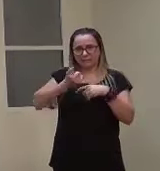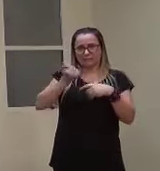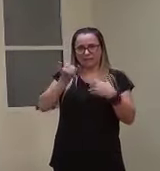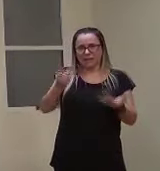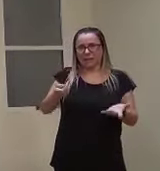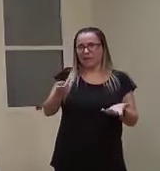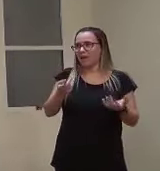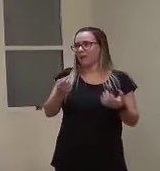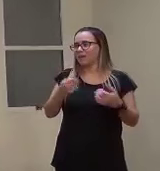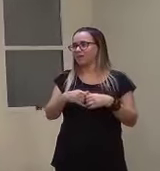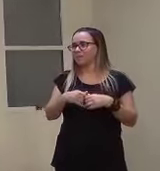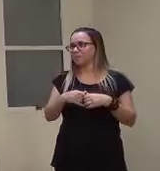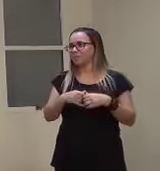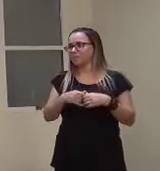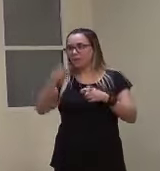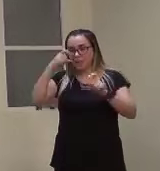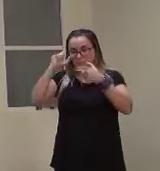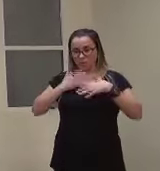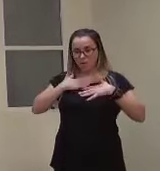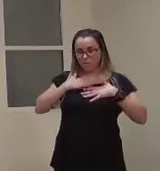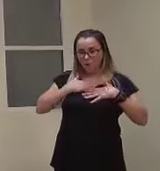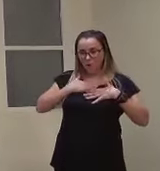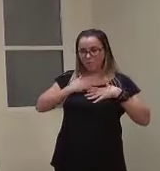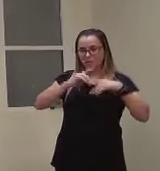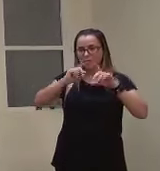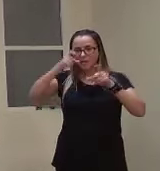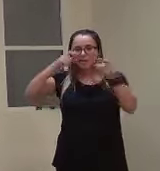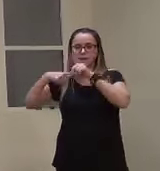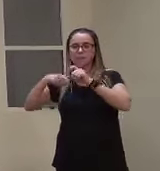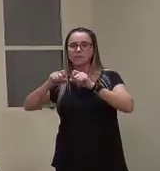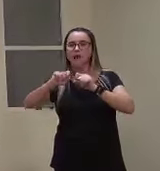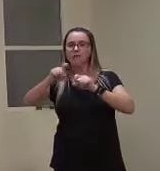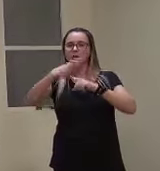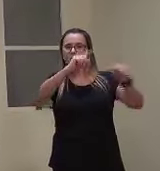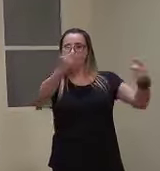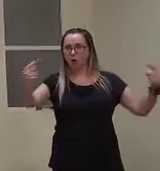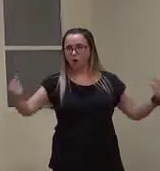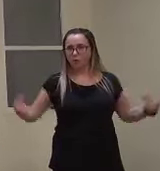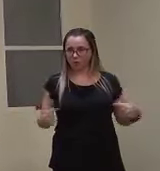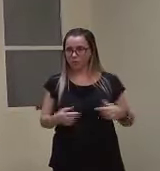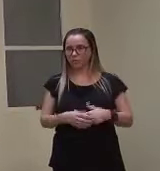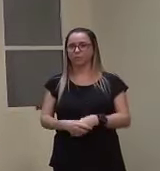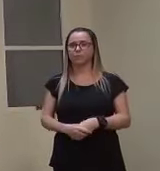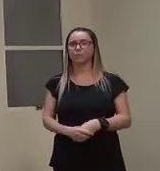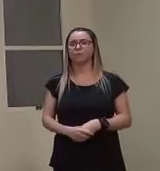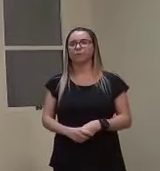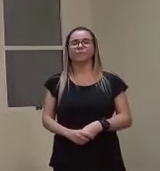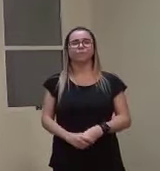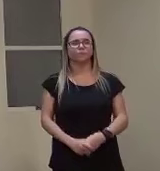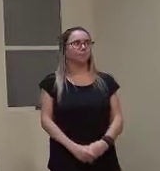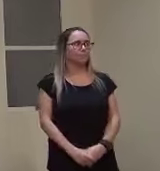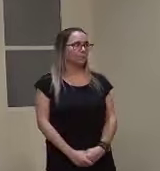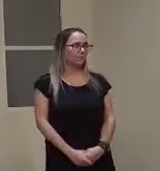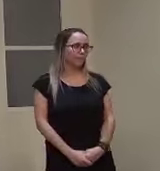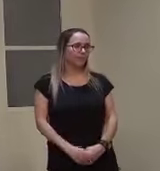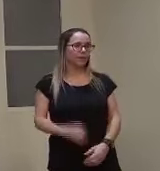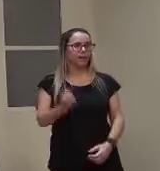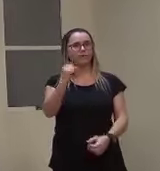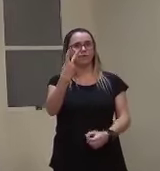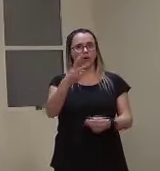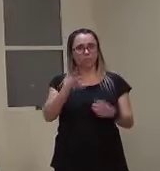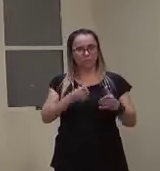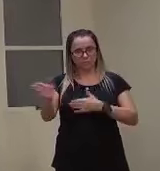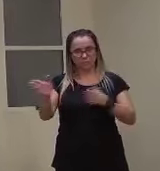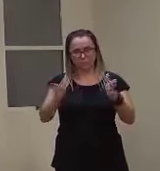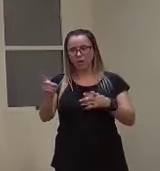además de experimentar avance en carne en carne propia entonces dos cuestiones por un lado